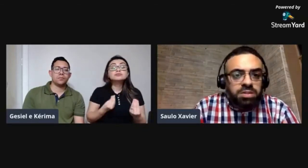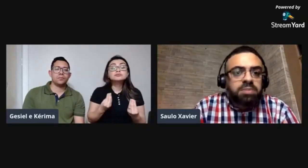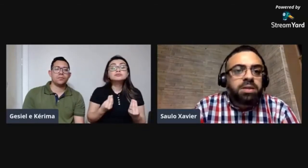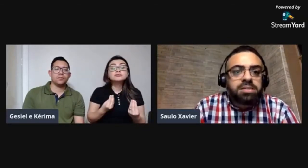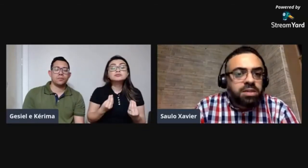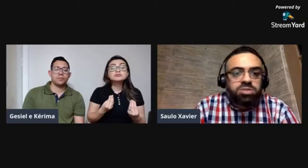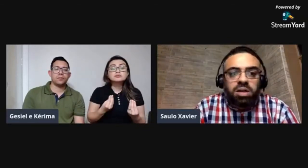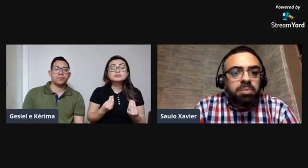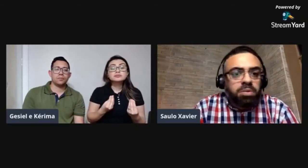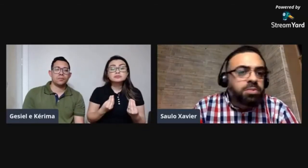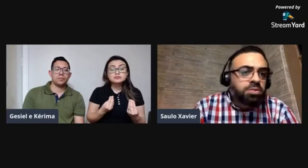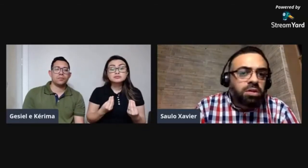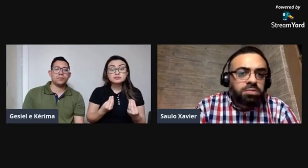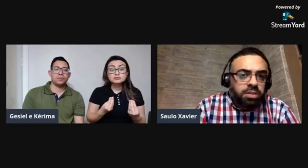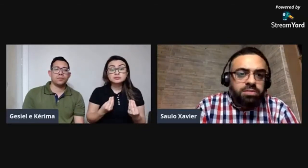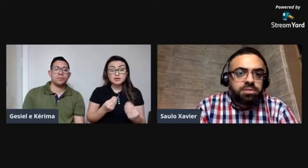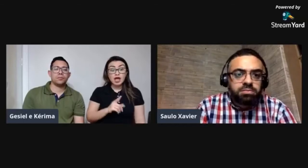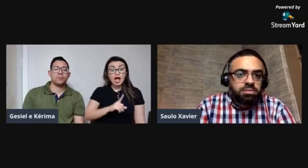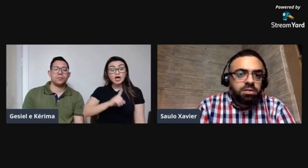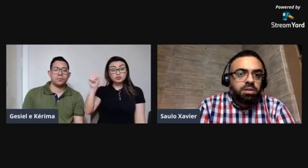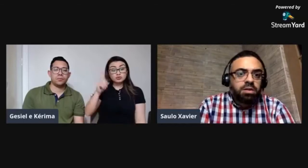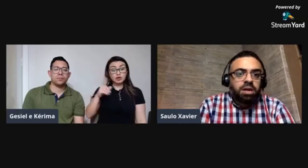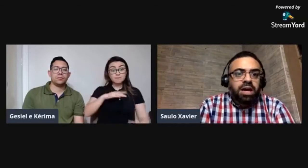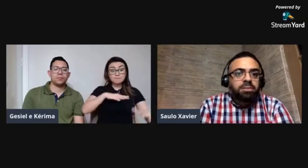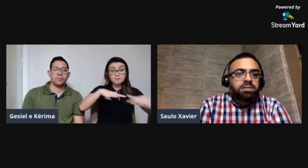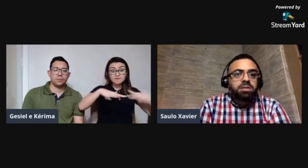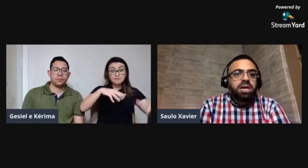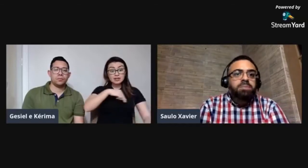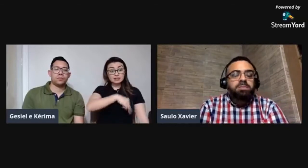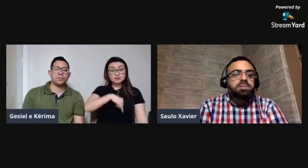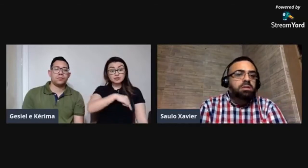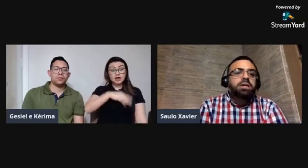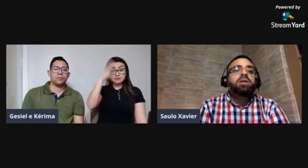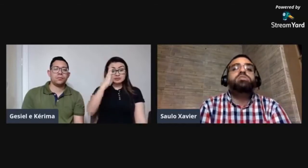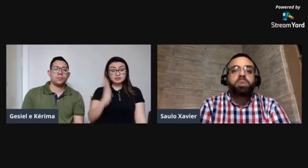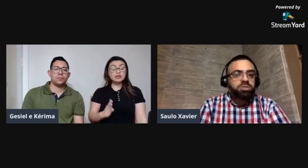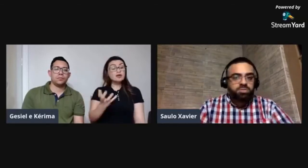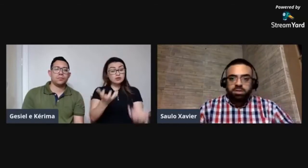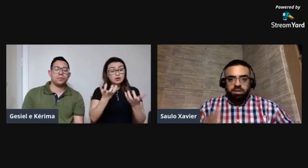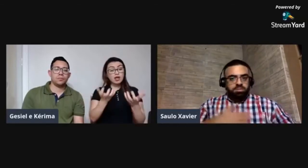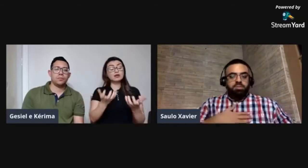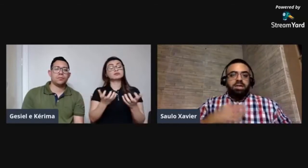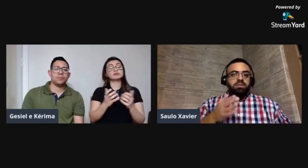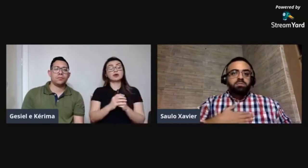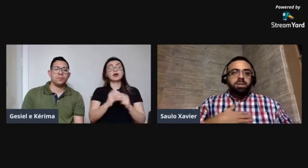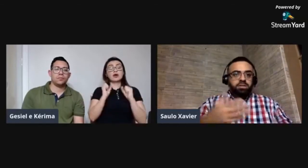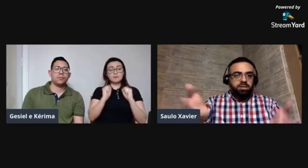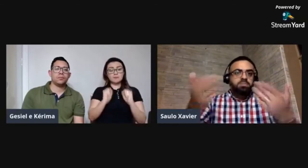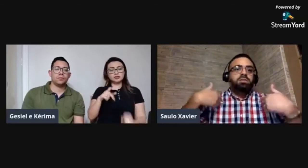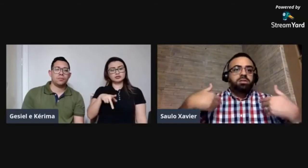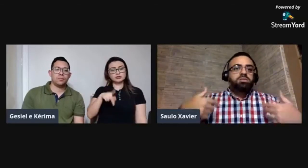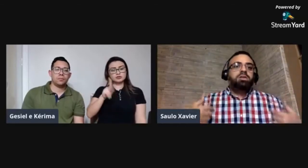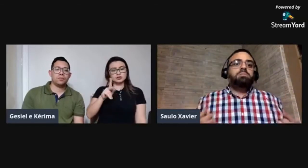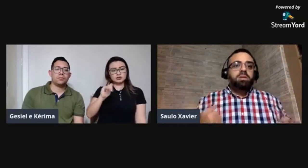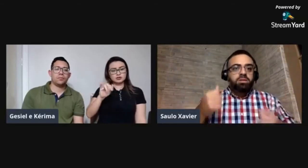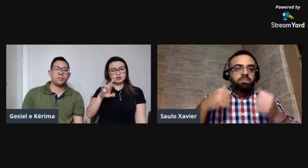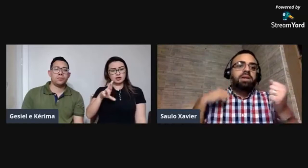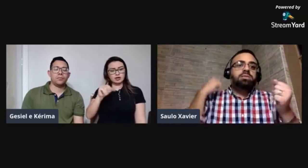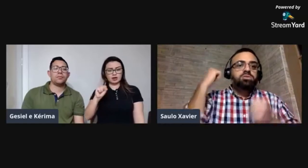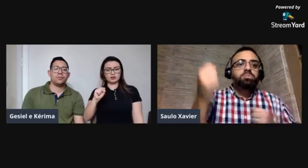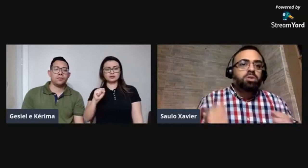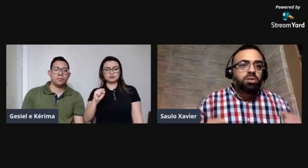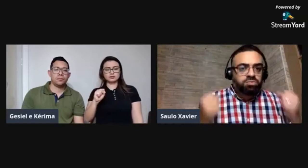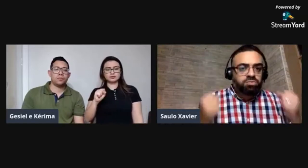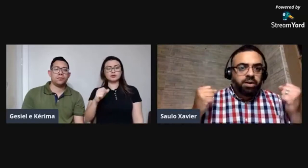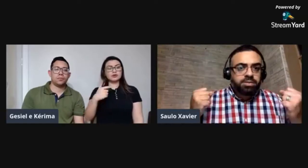Movimento Missionário Brasileiro e joga a bomba no colo deles. Ah, mas eu quero ir para a Missão Kairos. Pode vir, ó. Bate no peito aqui, bota aqui, joga no peito, eu